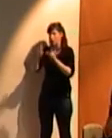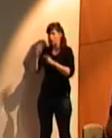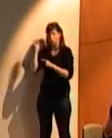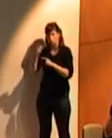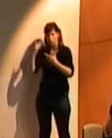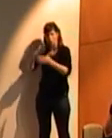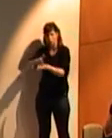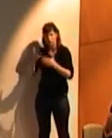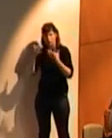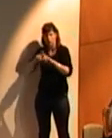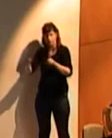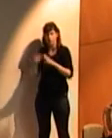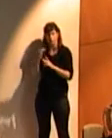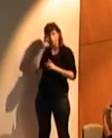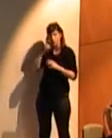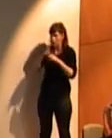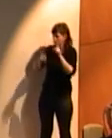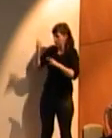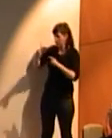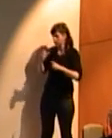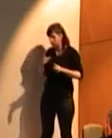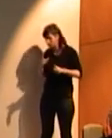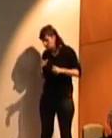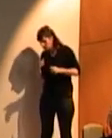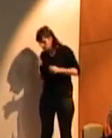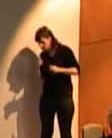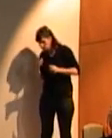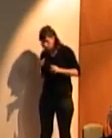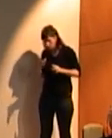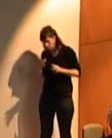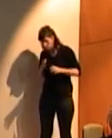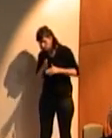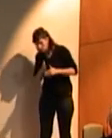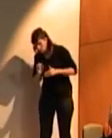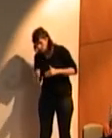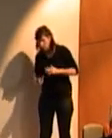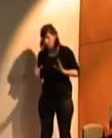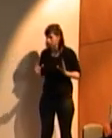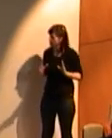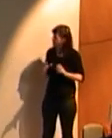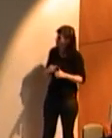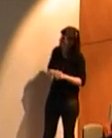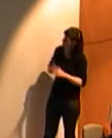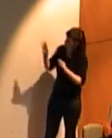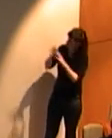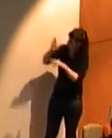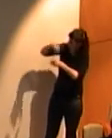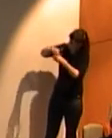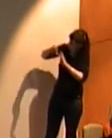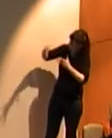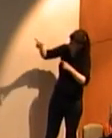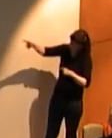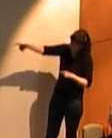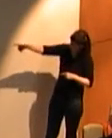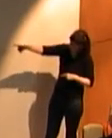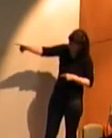quand on l'a expérimenté, on a vu parfois les gens n'osent pas trop s'approcher, donc c'est une façon de s'approcher. Voilà, à l'intérieur.